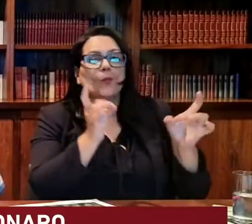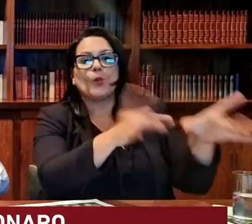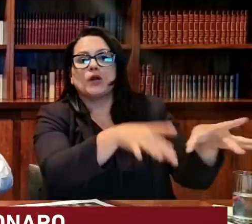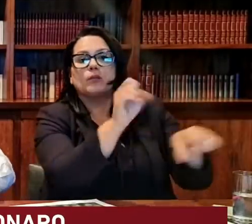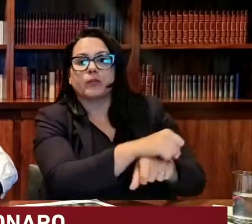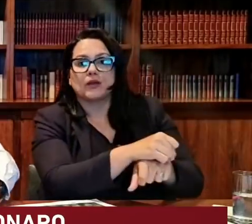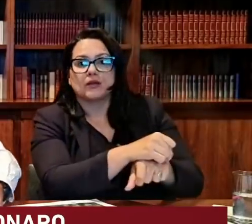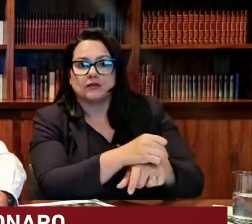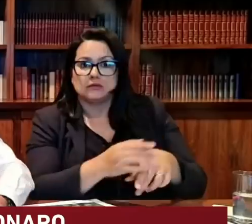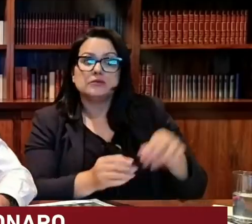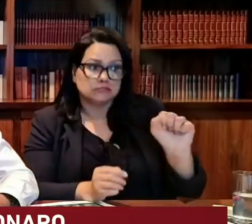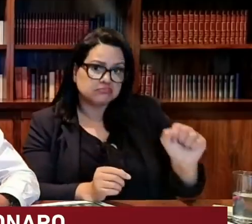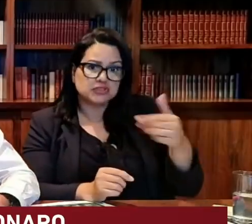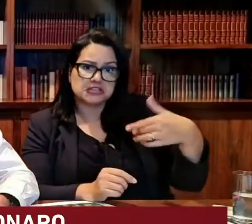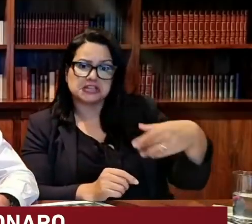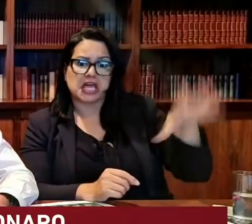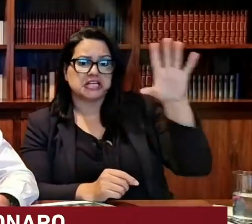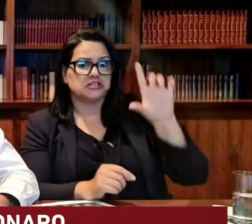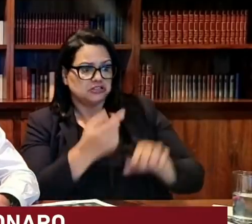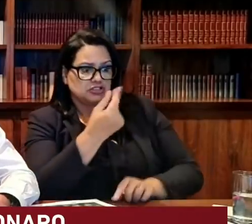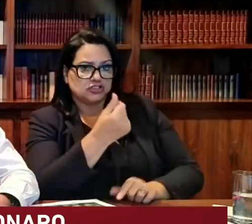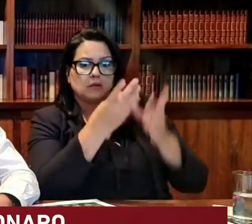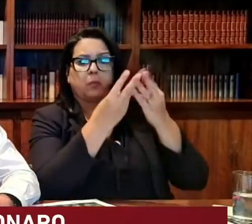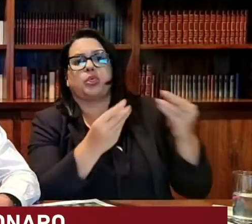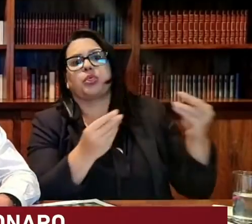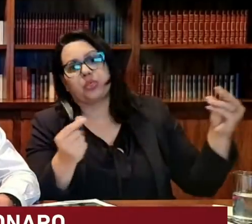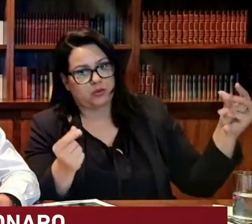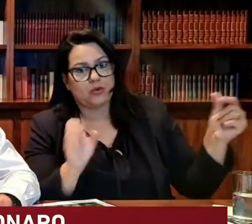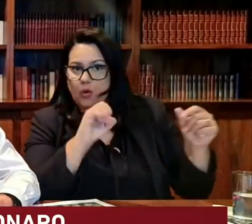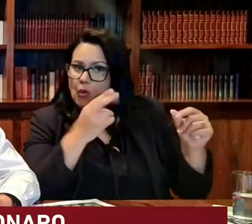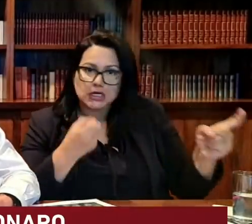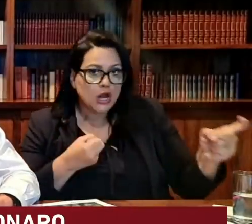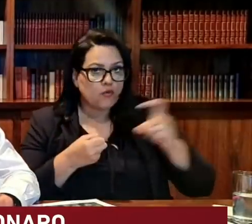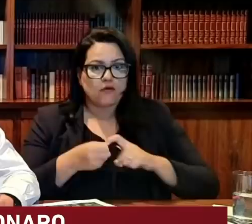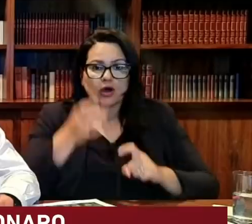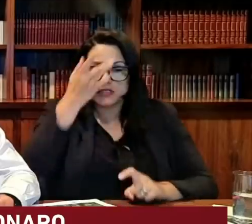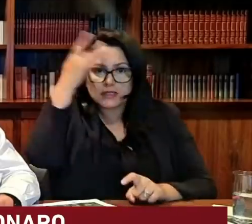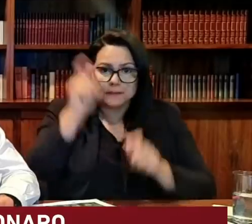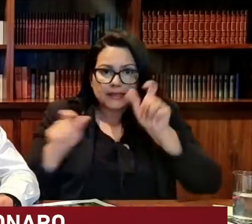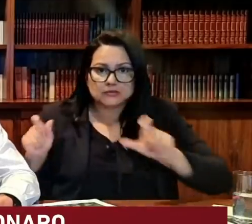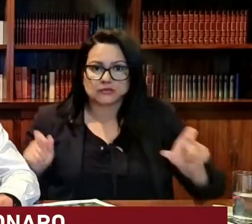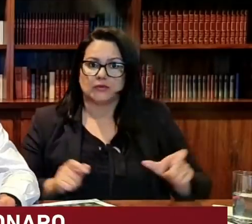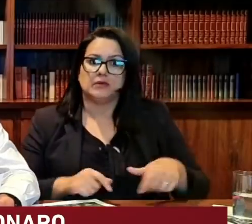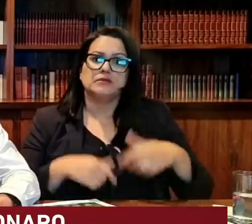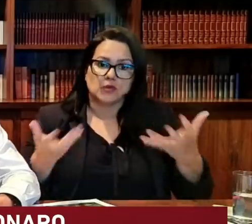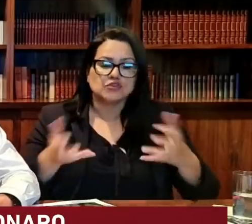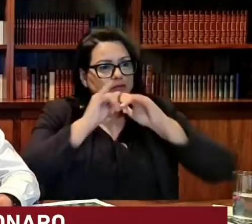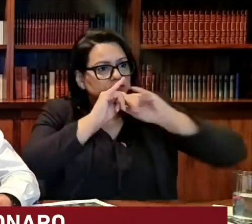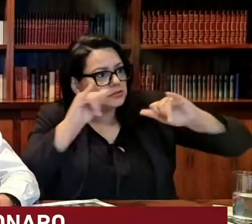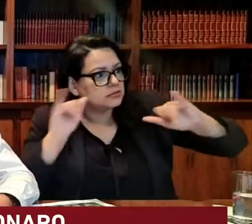e deixar esse dinheiro virar poeira lá ou não voltar para os seus respectivos donos. Então foi feita uma